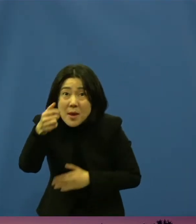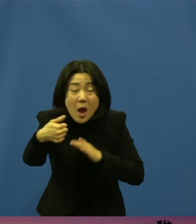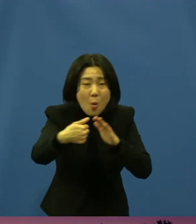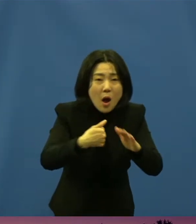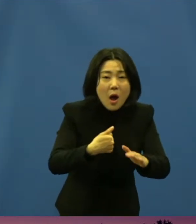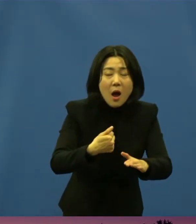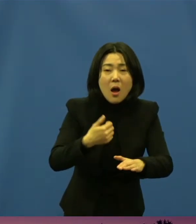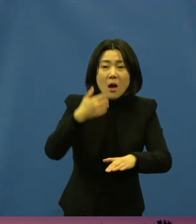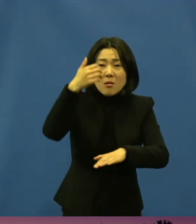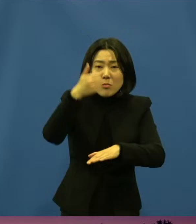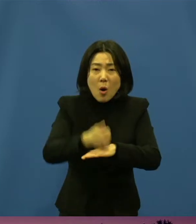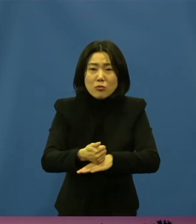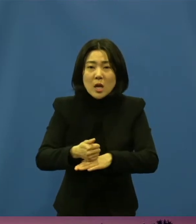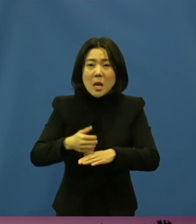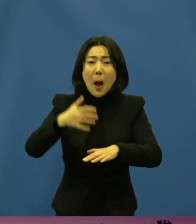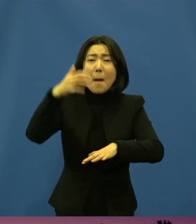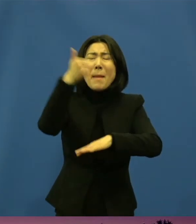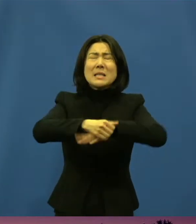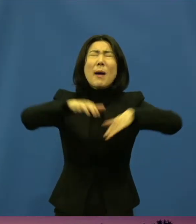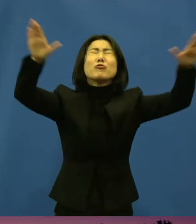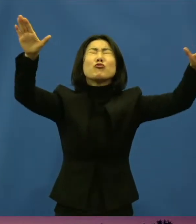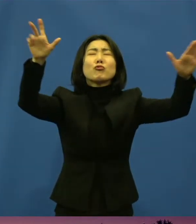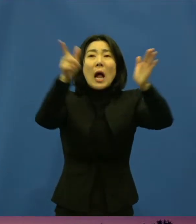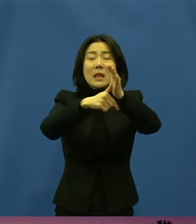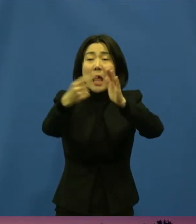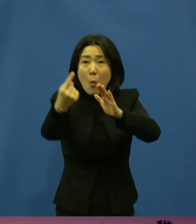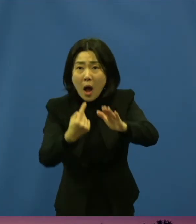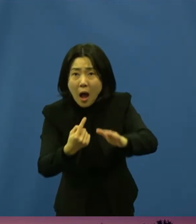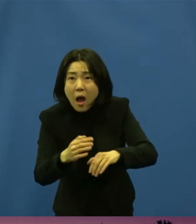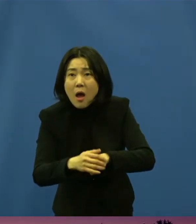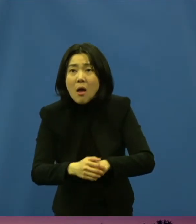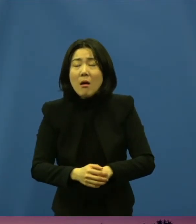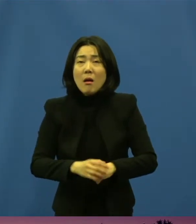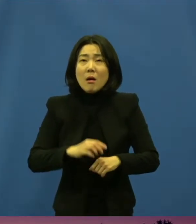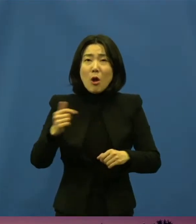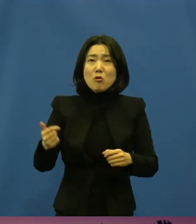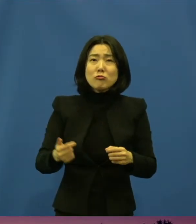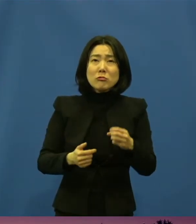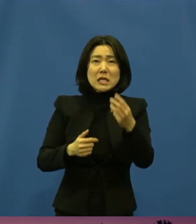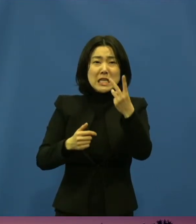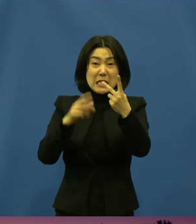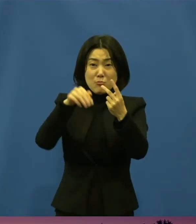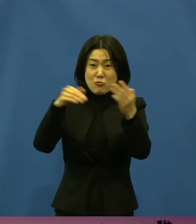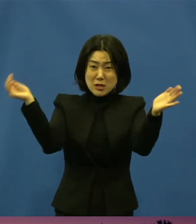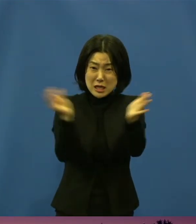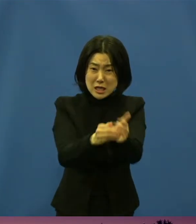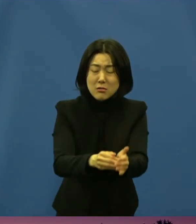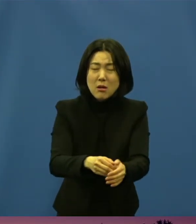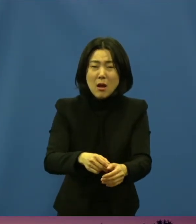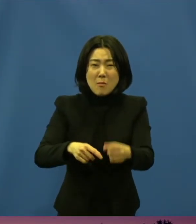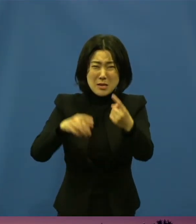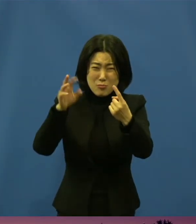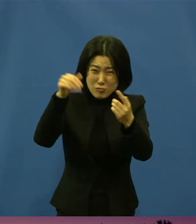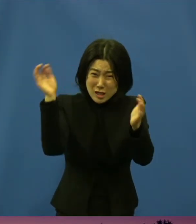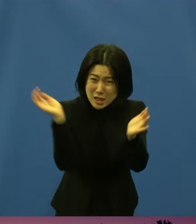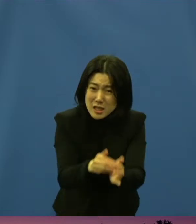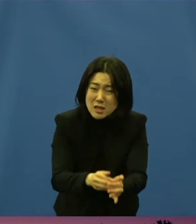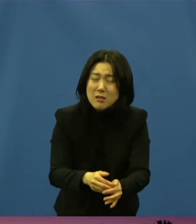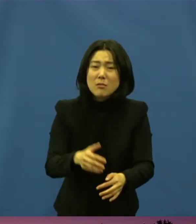너무 막혀가지고 2부에 오려고 했는데 2부에 못 돌아와서 3부에 들어와야 되는데 2부 끝에 축도 받고 가는